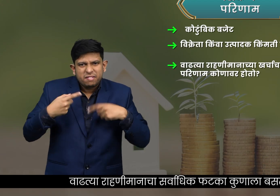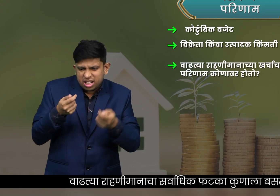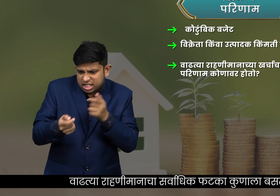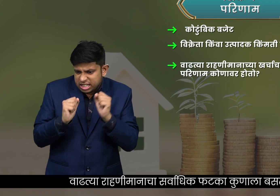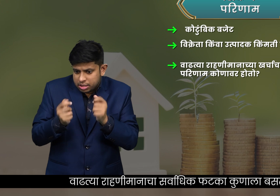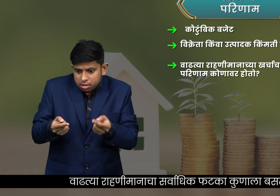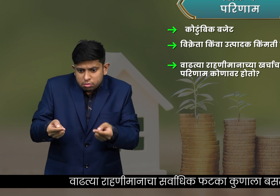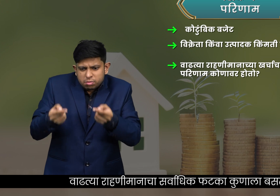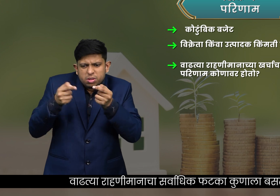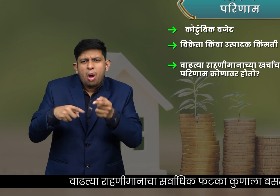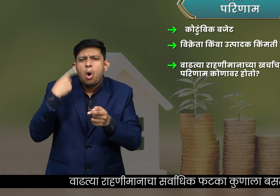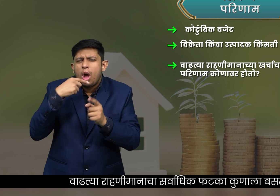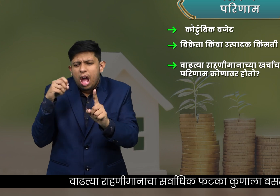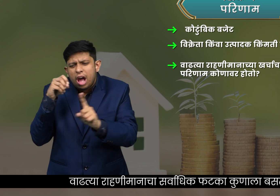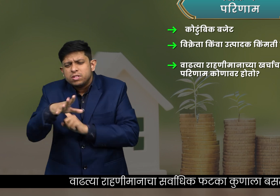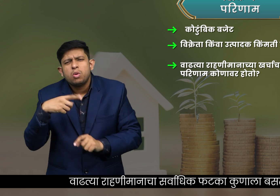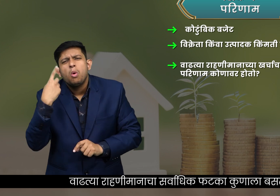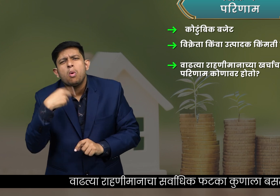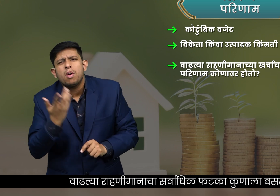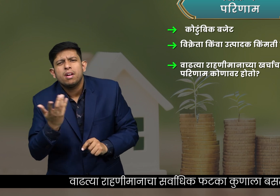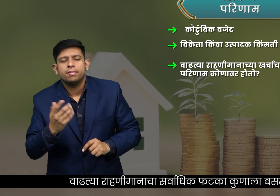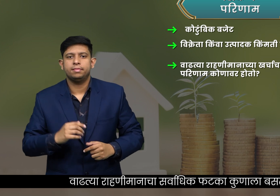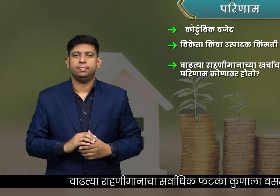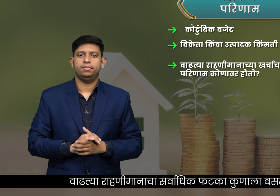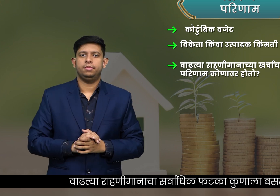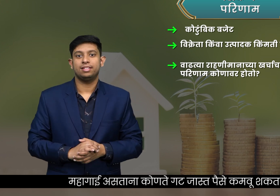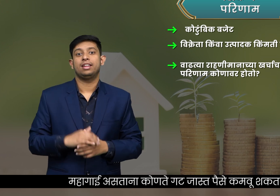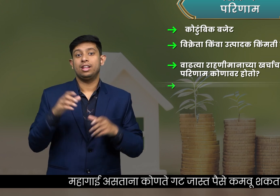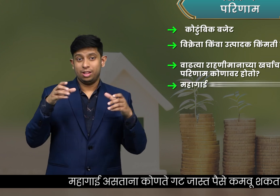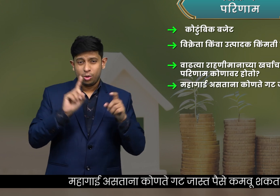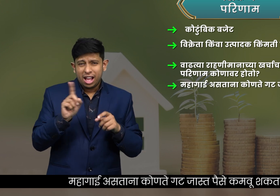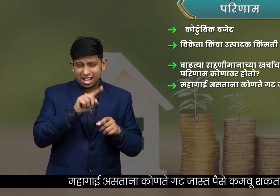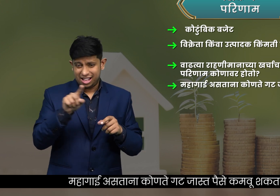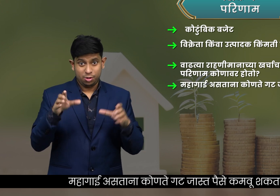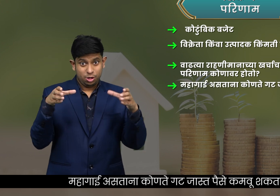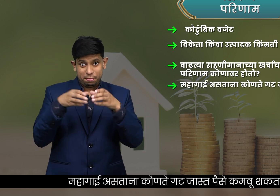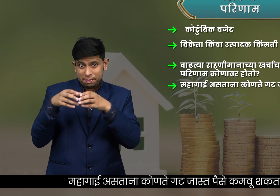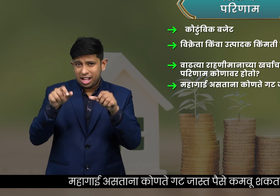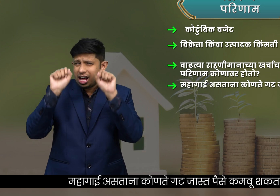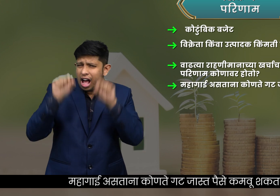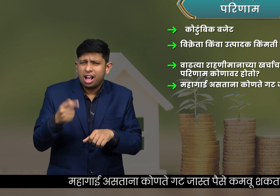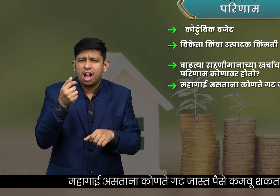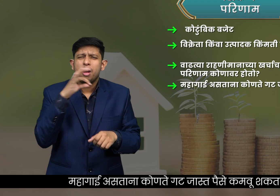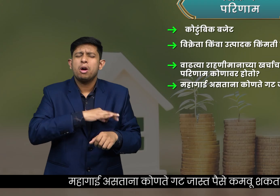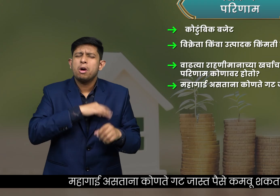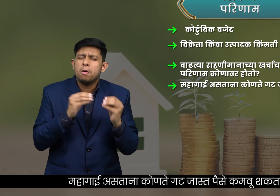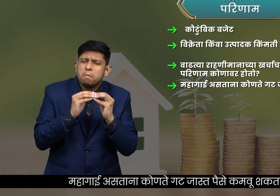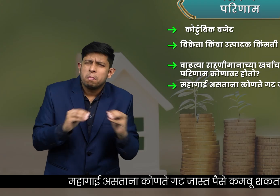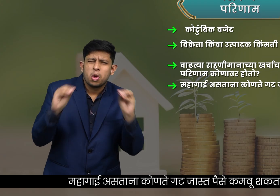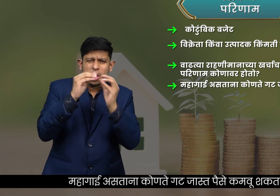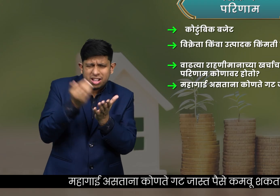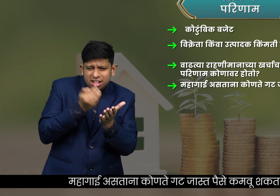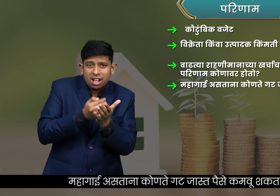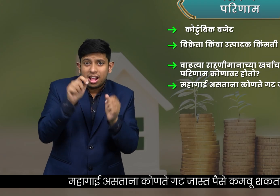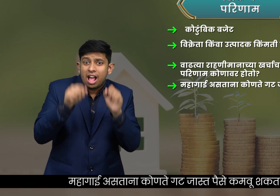वाढत्या राहणीमानाचा सर्वाधिक फटका कुणाला बसतो, महागाई असताना कोणते गट जास्त पैसे